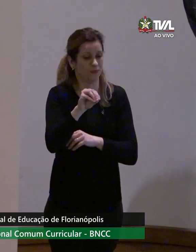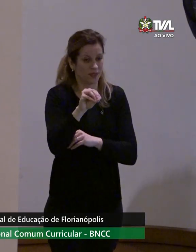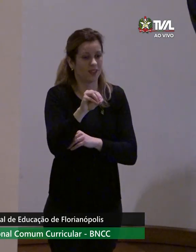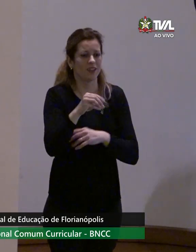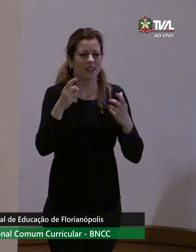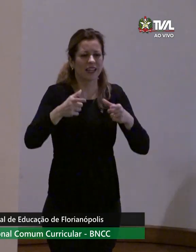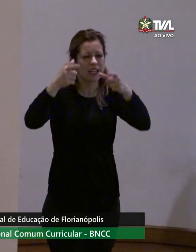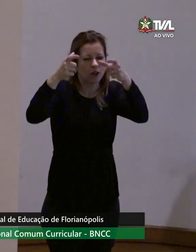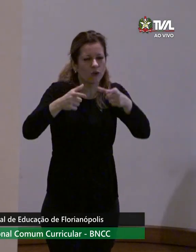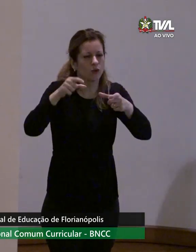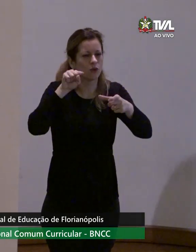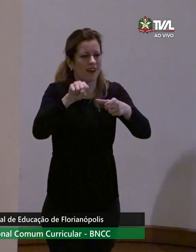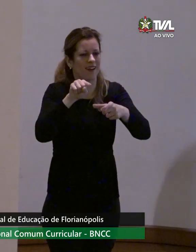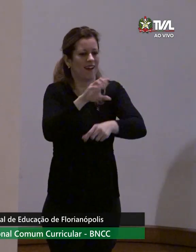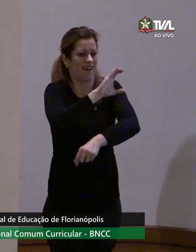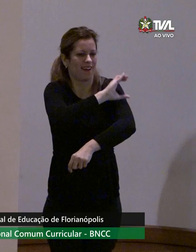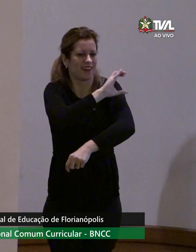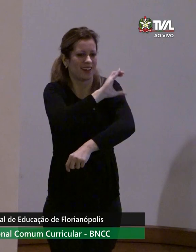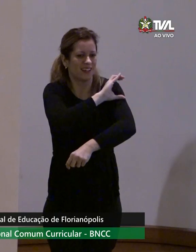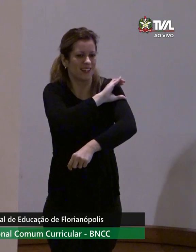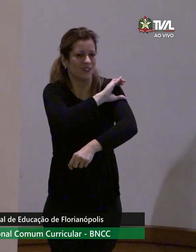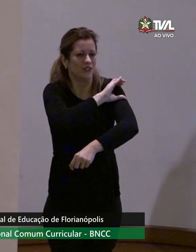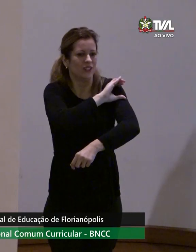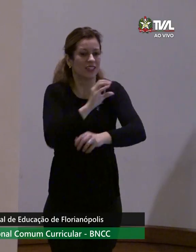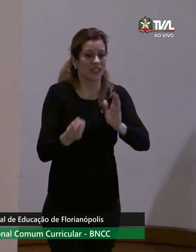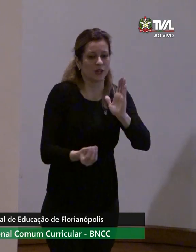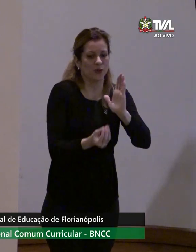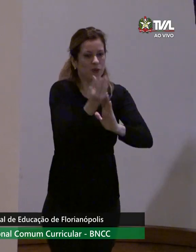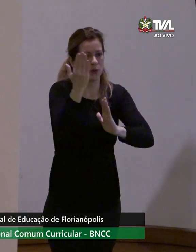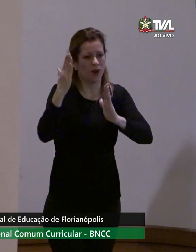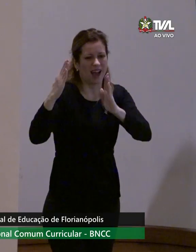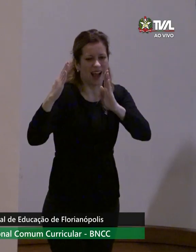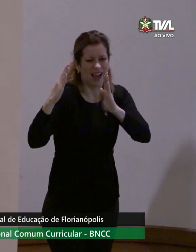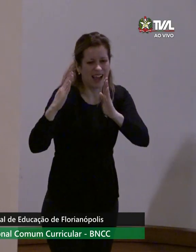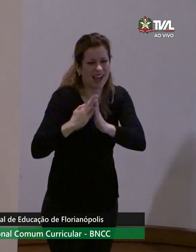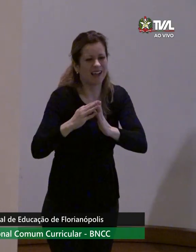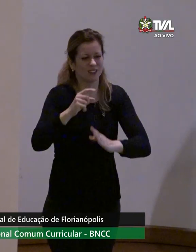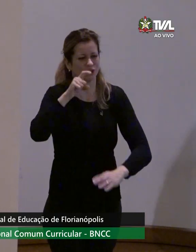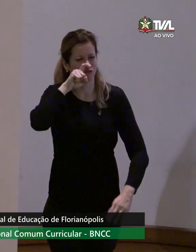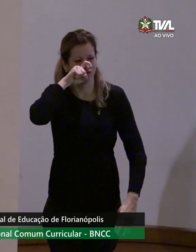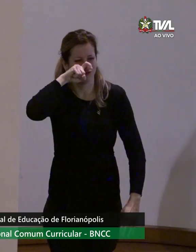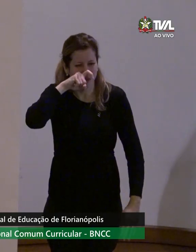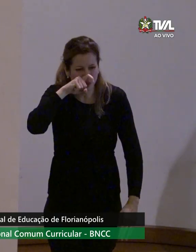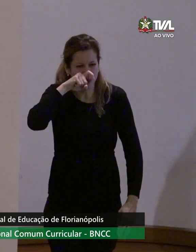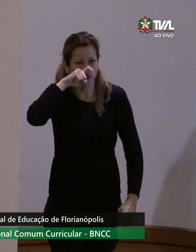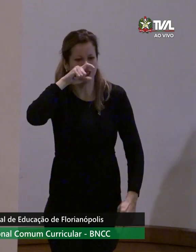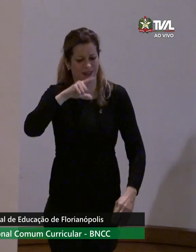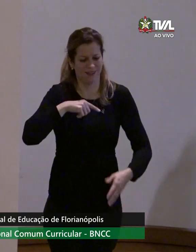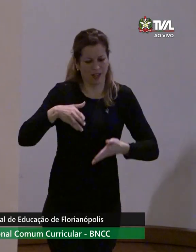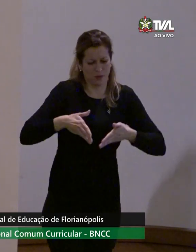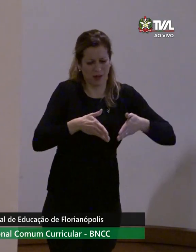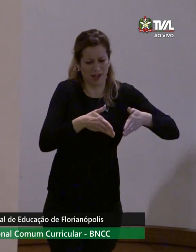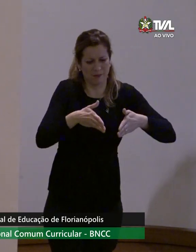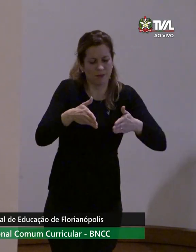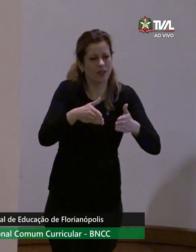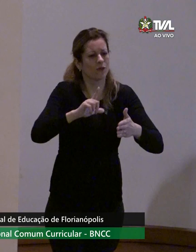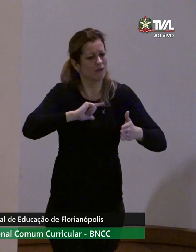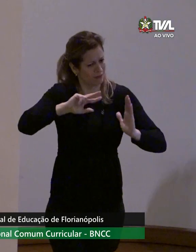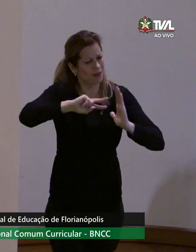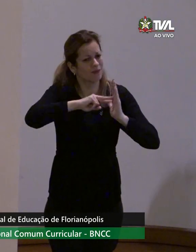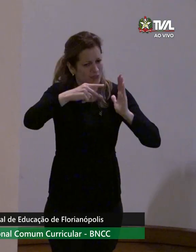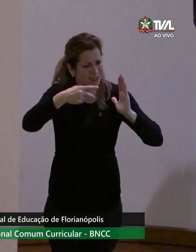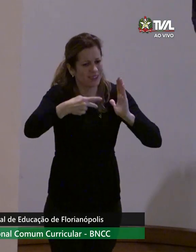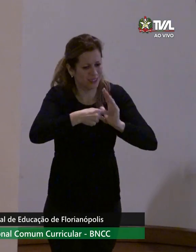aquele aquela creche criou a casa da Bruxa com todo um caminho significado e hoje e não tenho